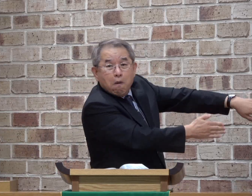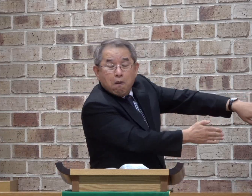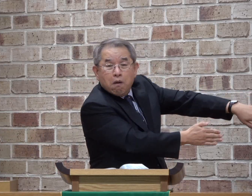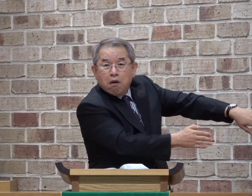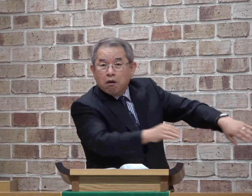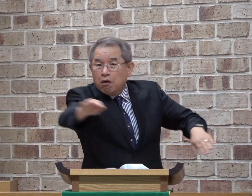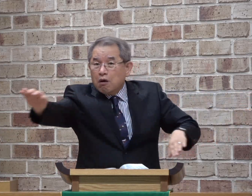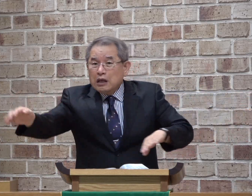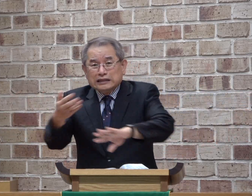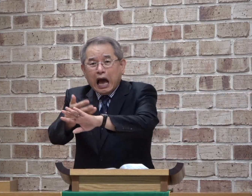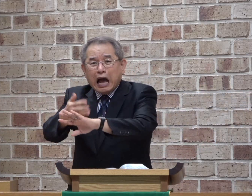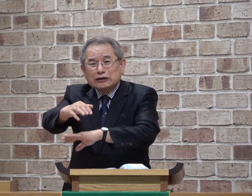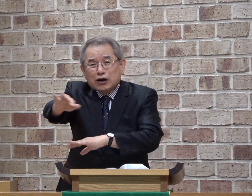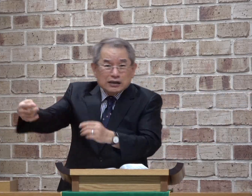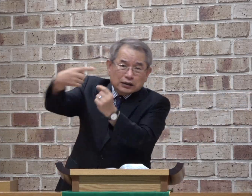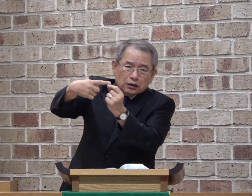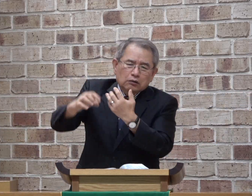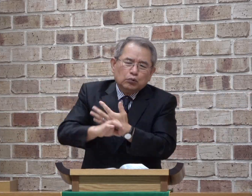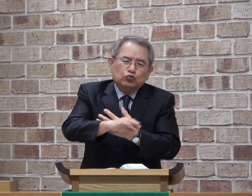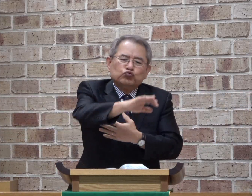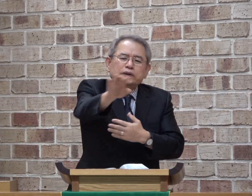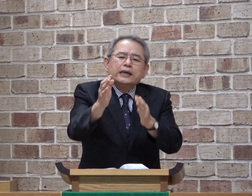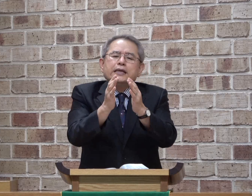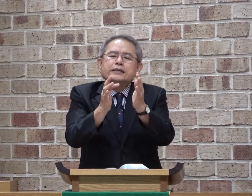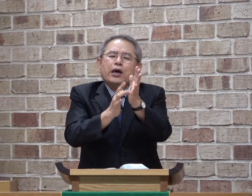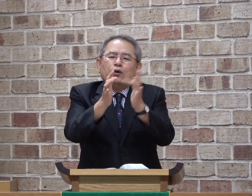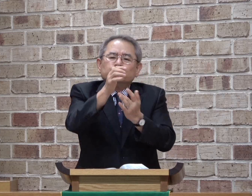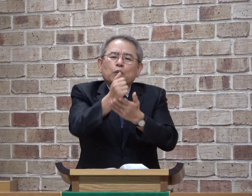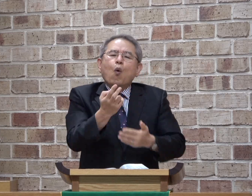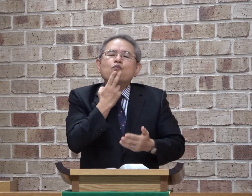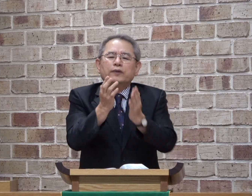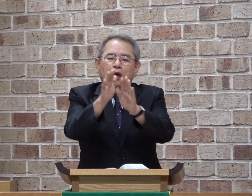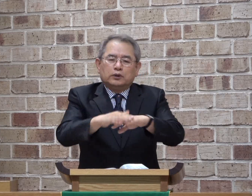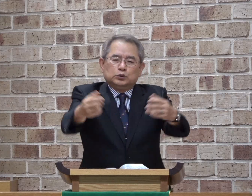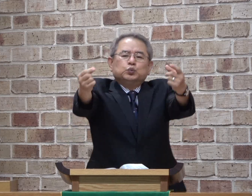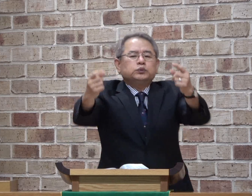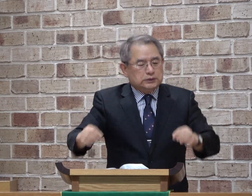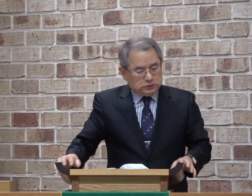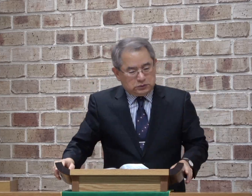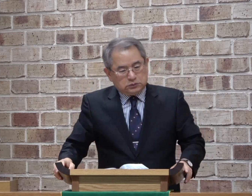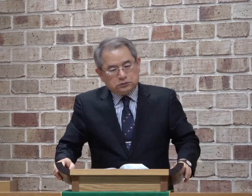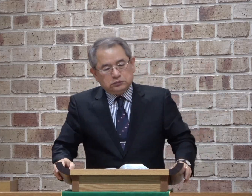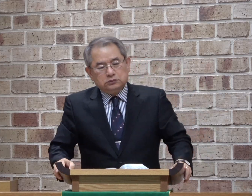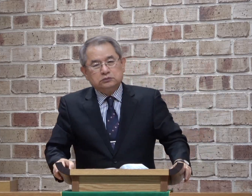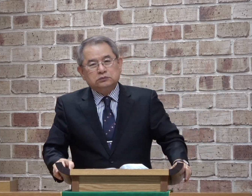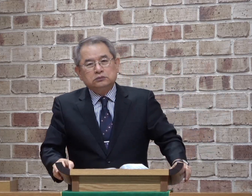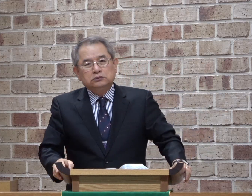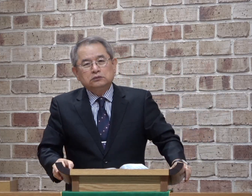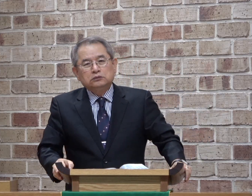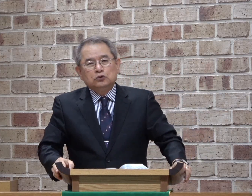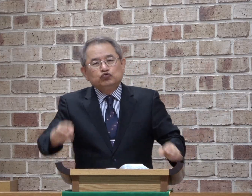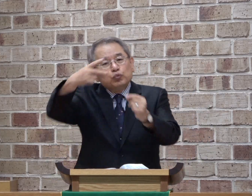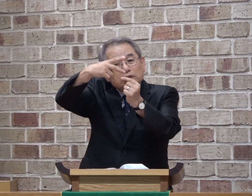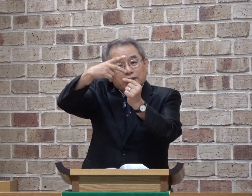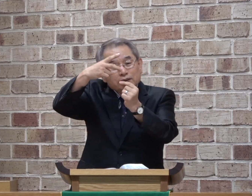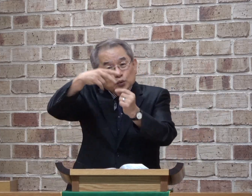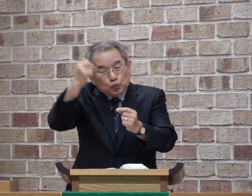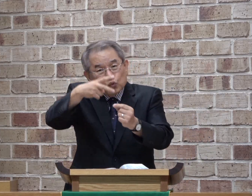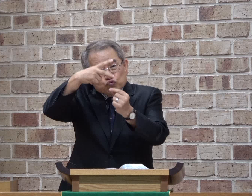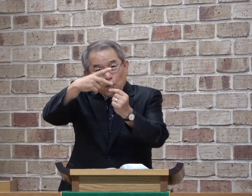건 다 중요합니다. 그러나 우리는 우선순위가 십자가가 아닌 것입니다. 예수님 없는 그런 예배를 드리고 있을지도 모릅니다. 두 번째,